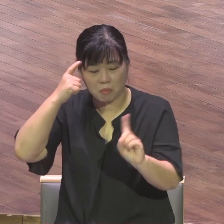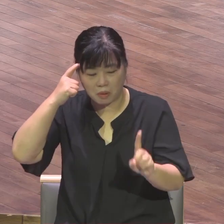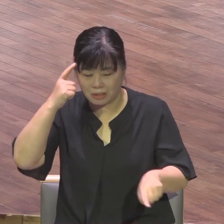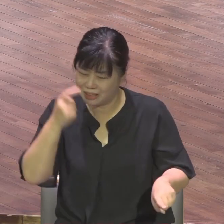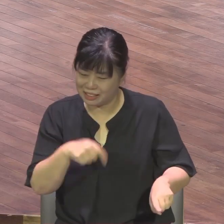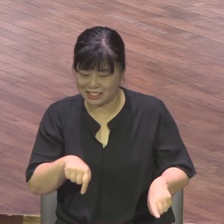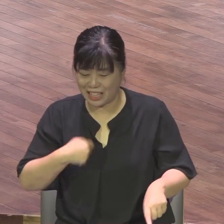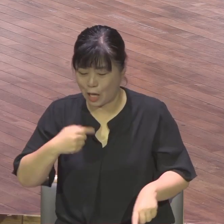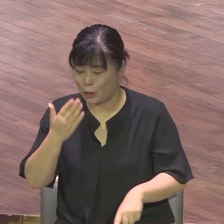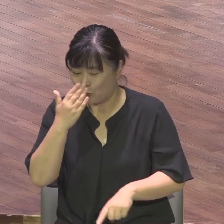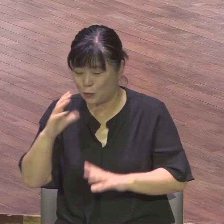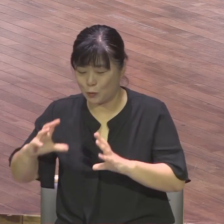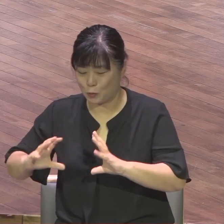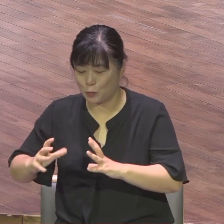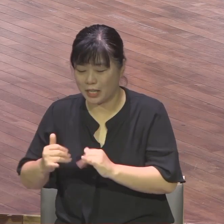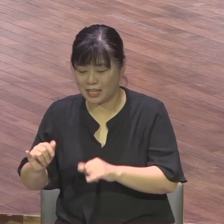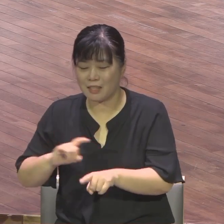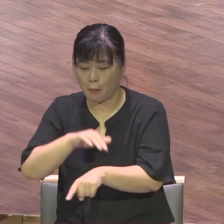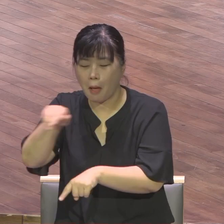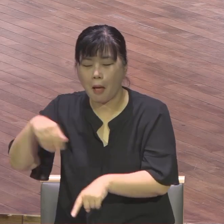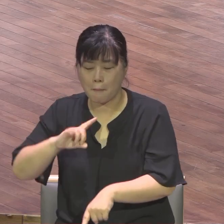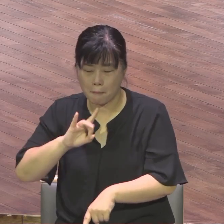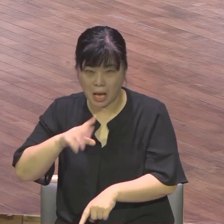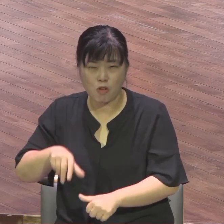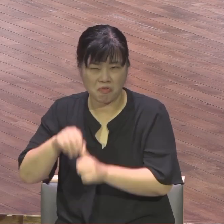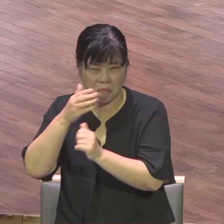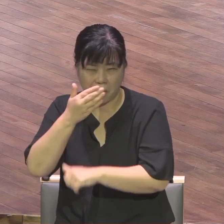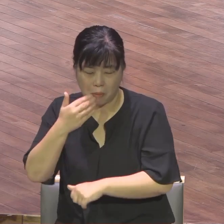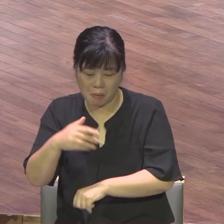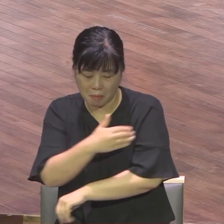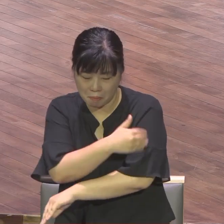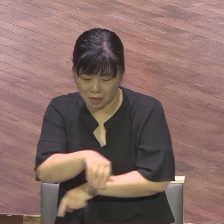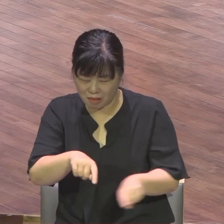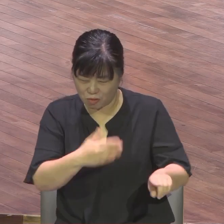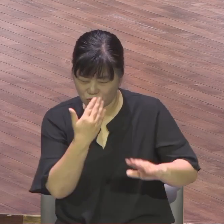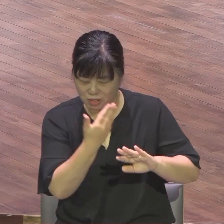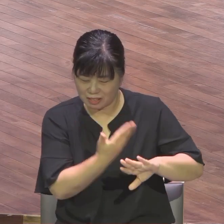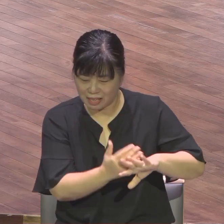싹 다 유대인들입니다. 이 유대인들 편견에 딱 잡혀